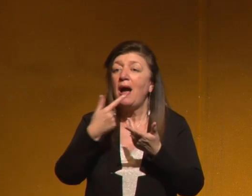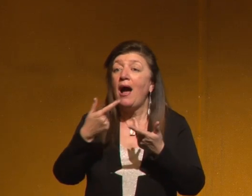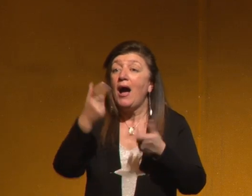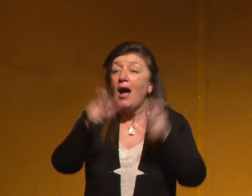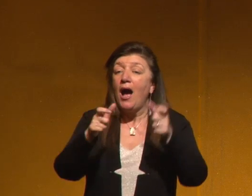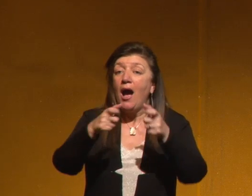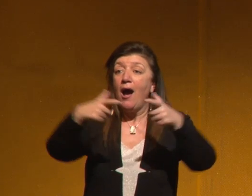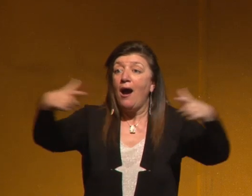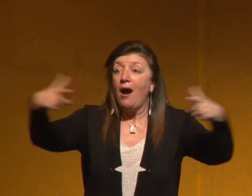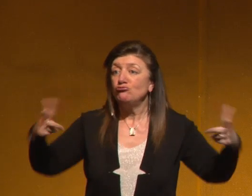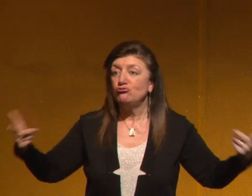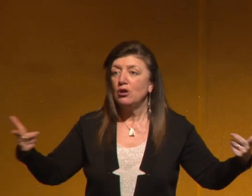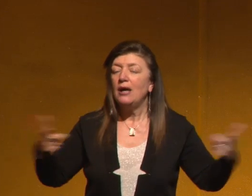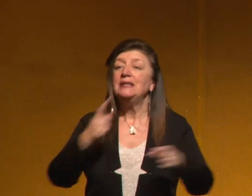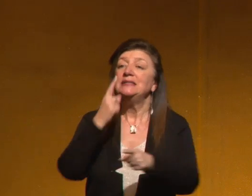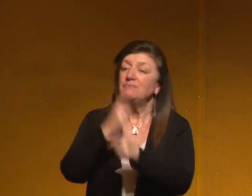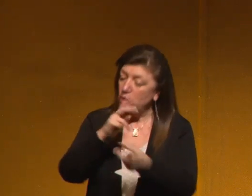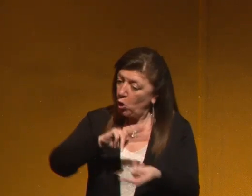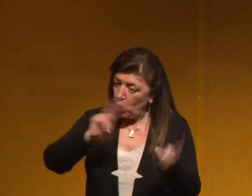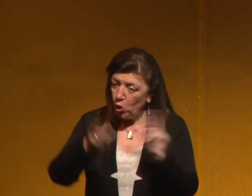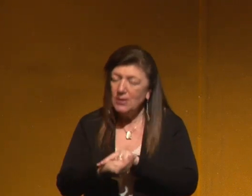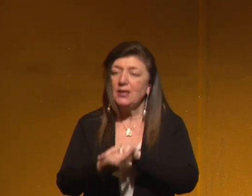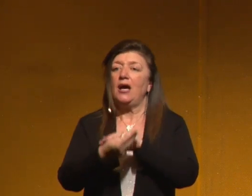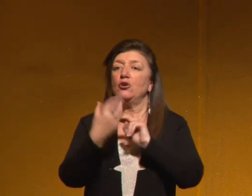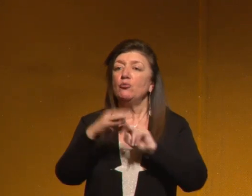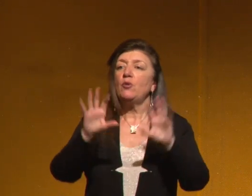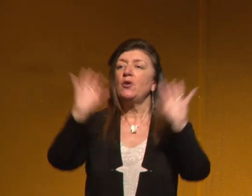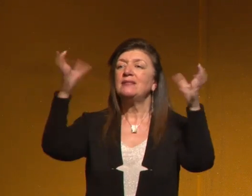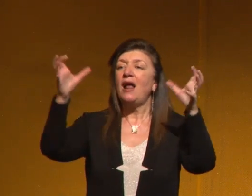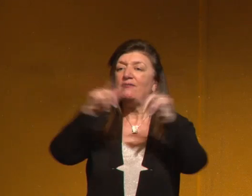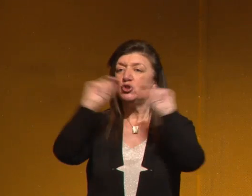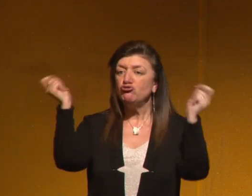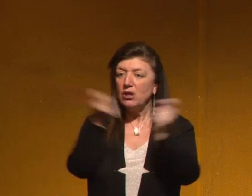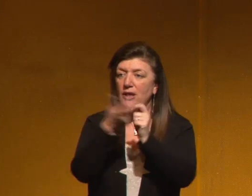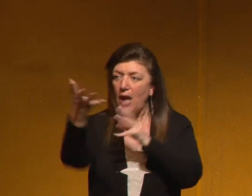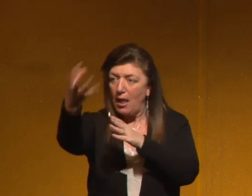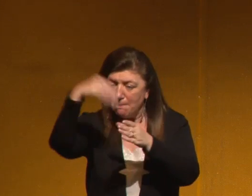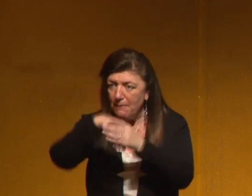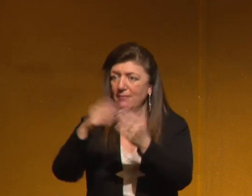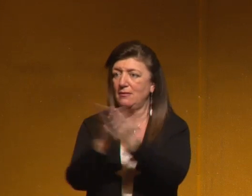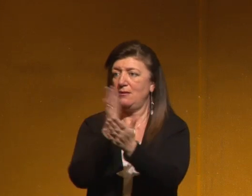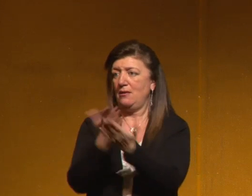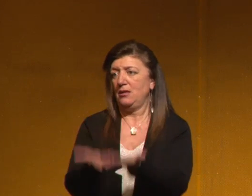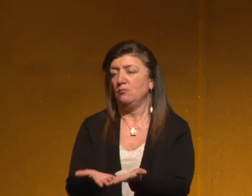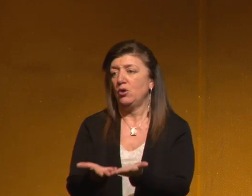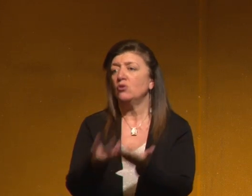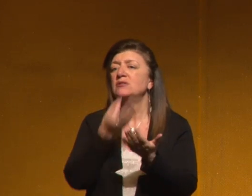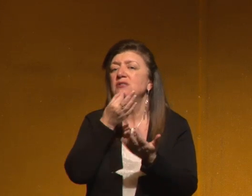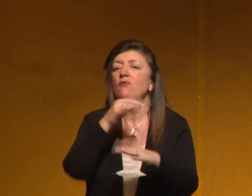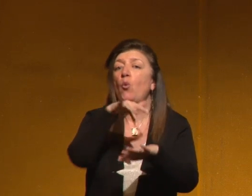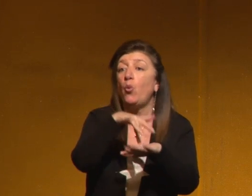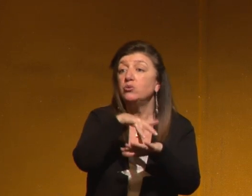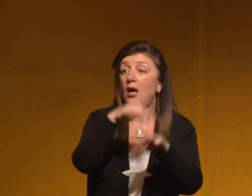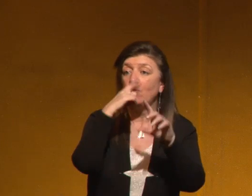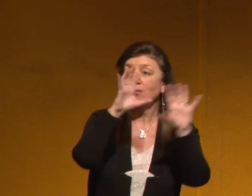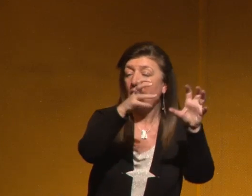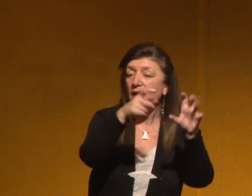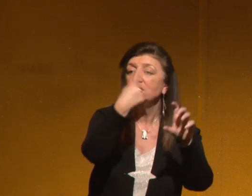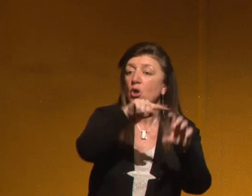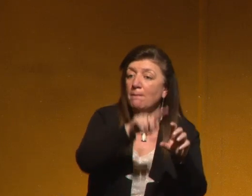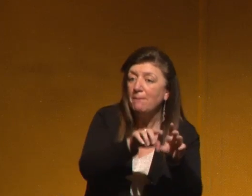introdurre il libro la lettura nella televisione generalista farla diventare uno strumento usare la televisione per per valorizzare lettura e mi